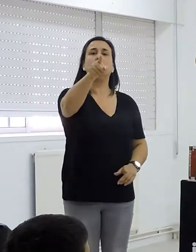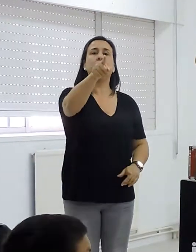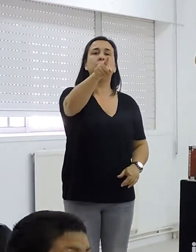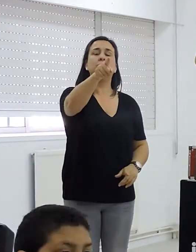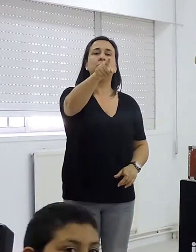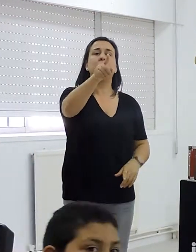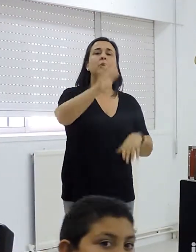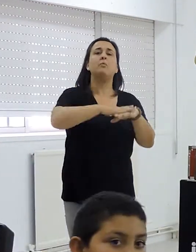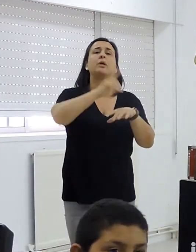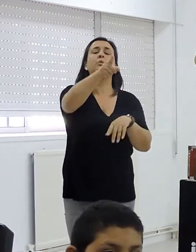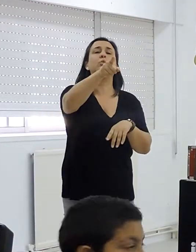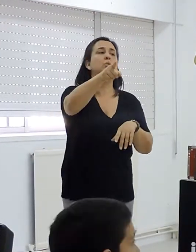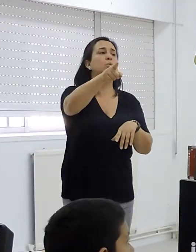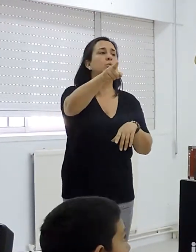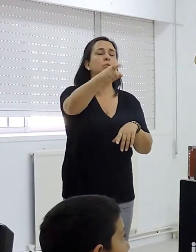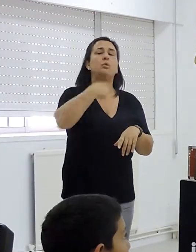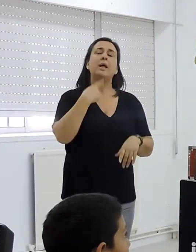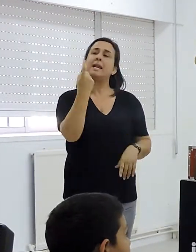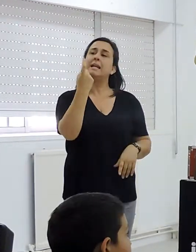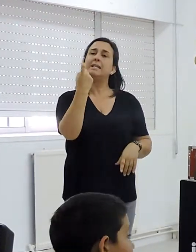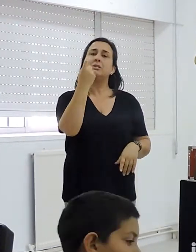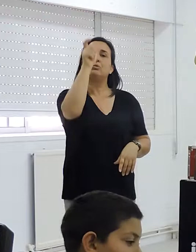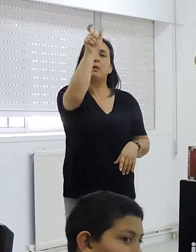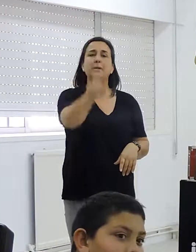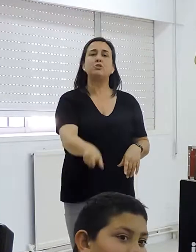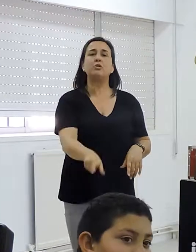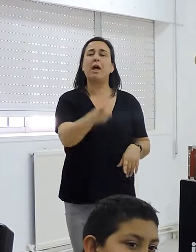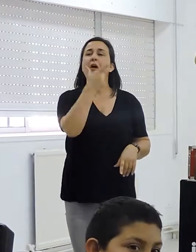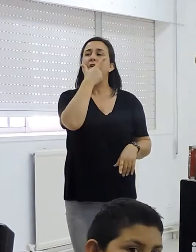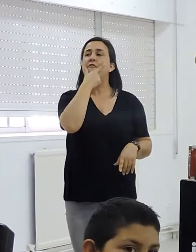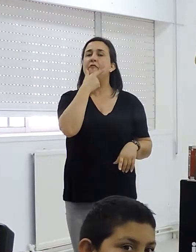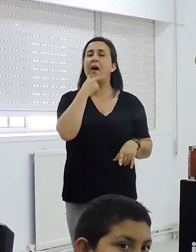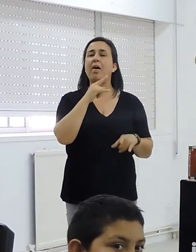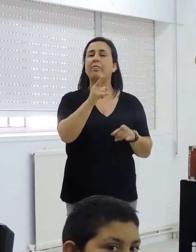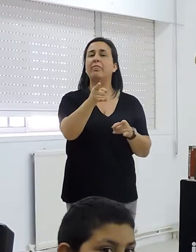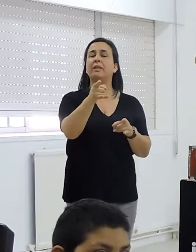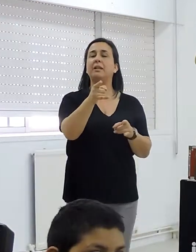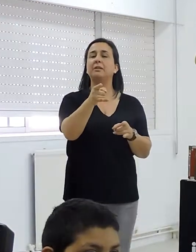¿Sabes por qué lo hago contigo? No. Porque necesito una persona fácilmente sugestionable.